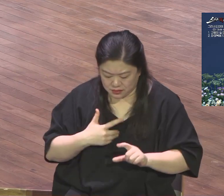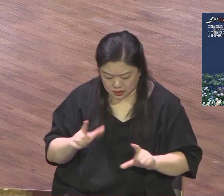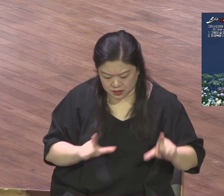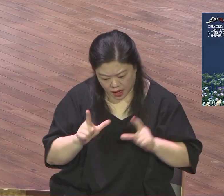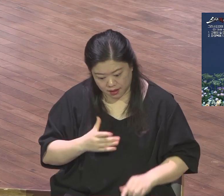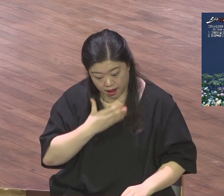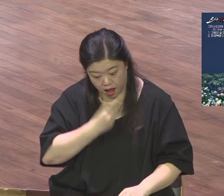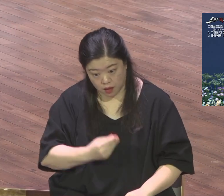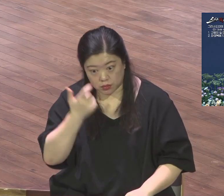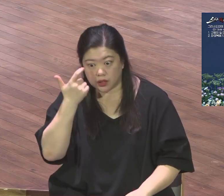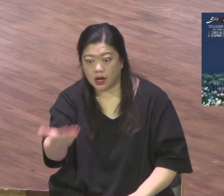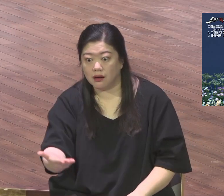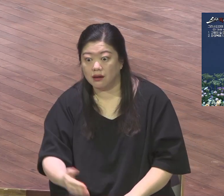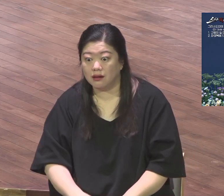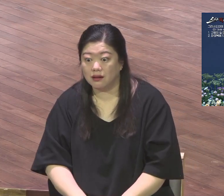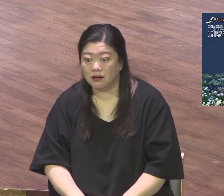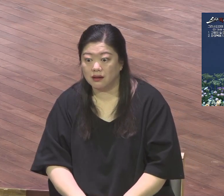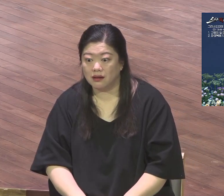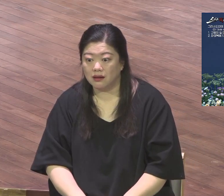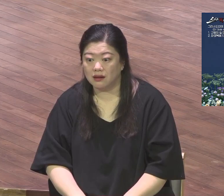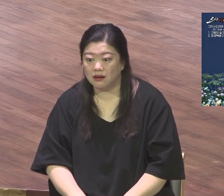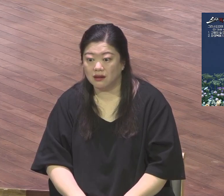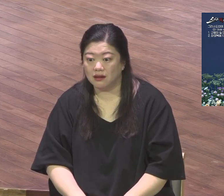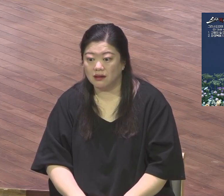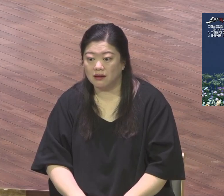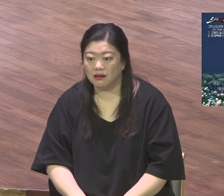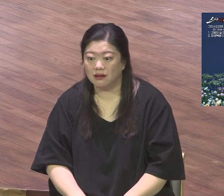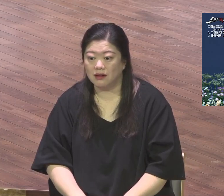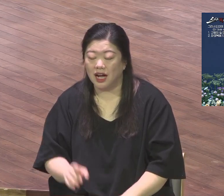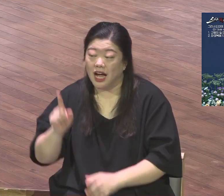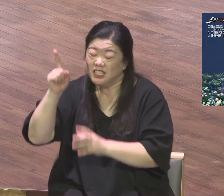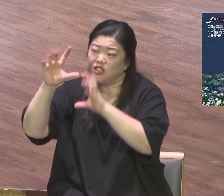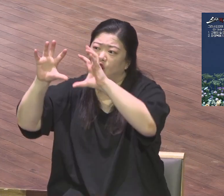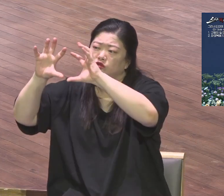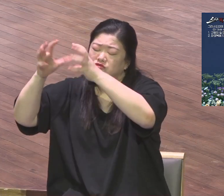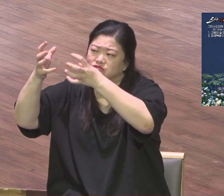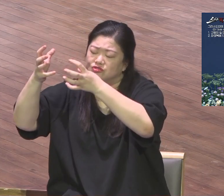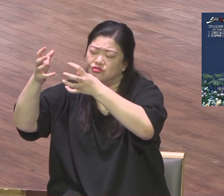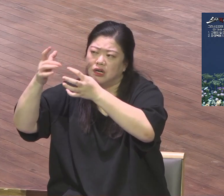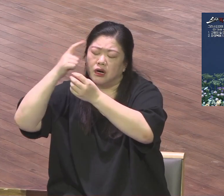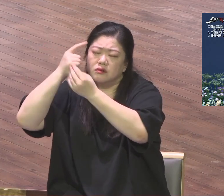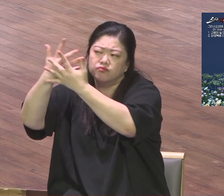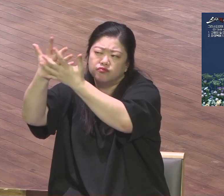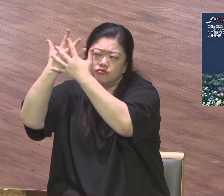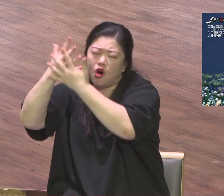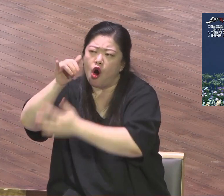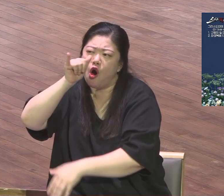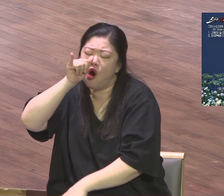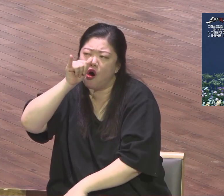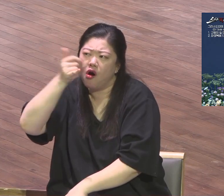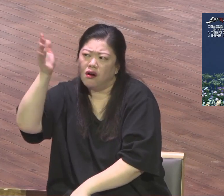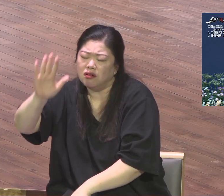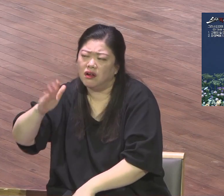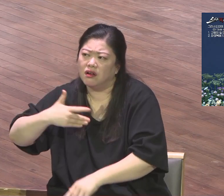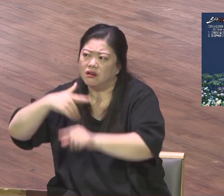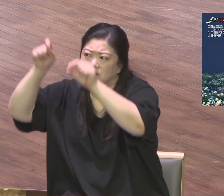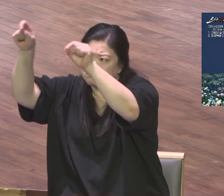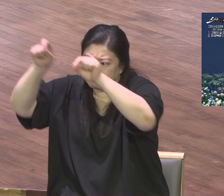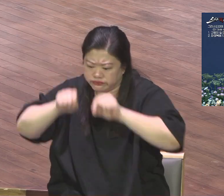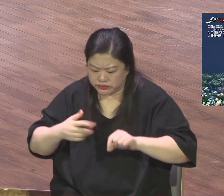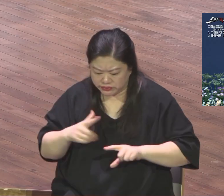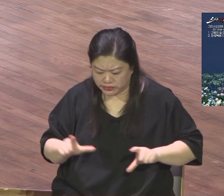실제하지만 아직은 내가 구체적으로 경험하고 누리지 못하는, 그러나 분명히